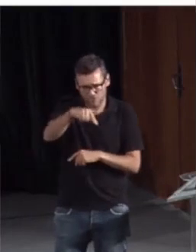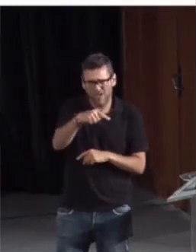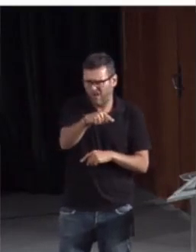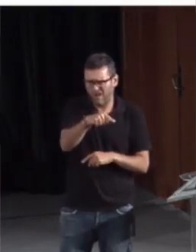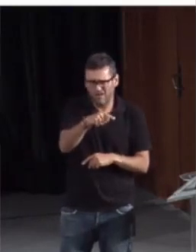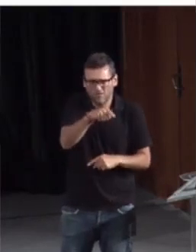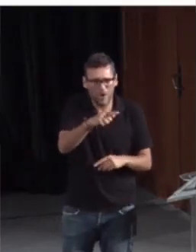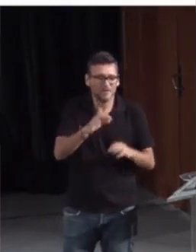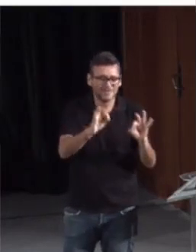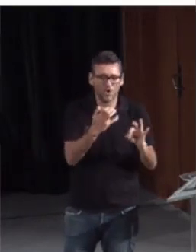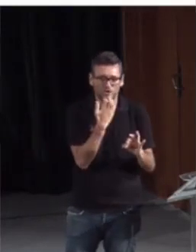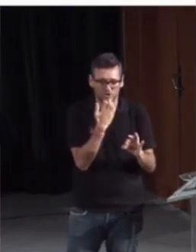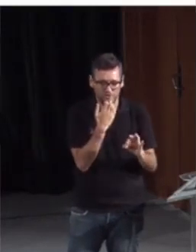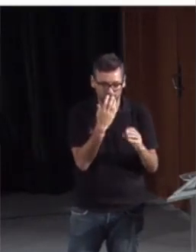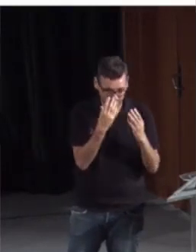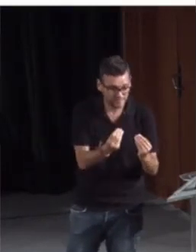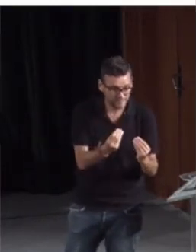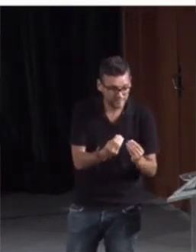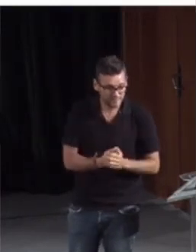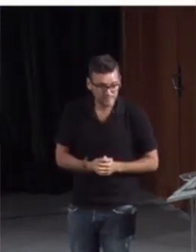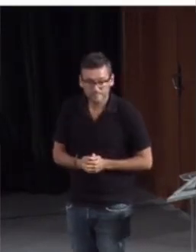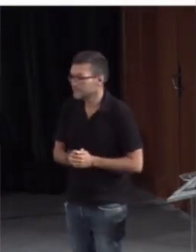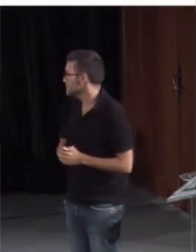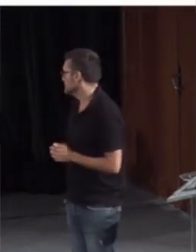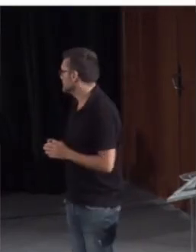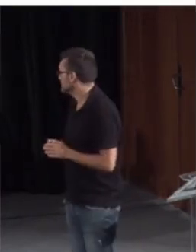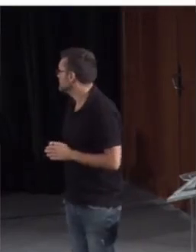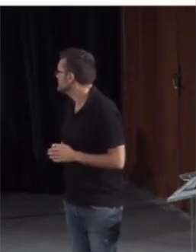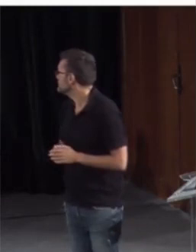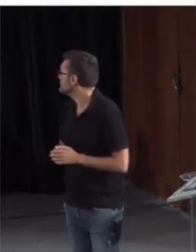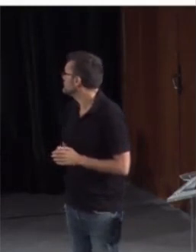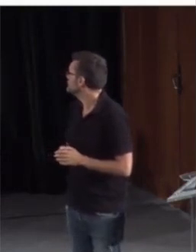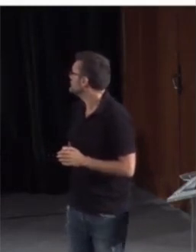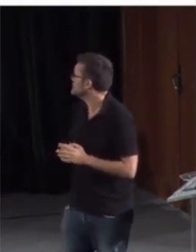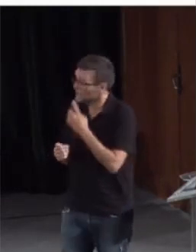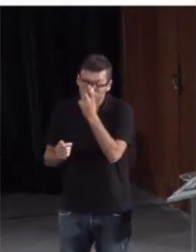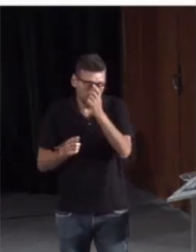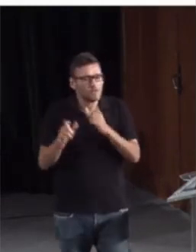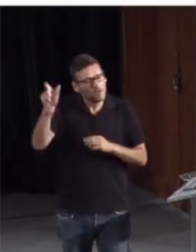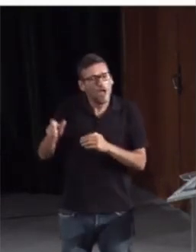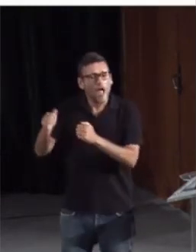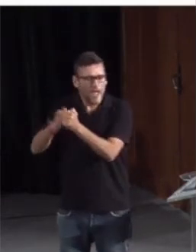seguida de la pausa y a continuación del resto del mensaje. Ahí ya va implícito la condicionalidad de la frase.